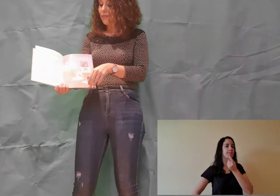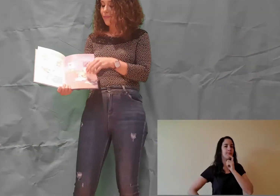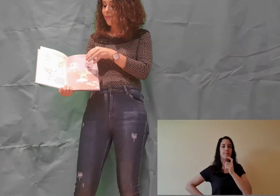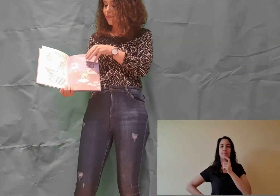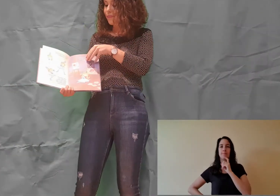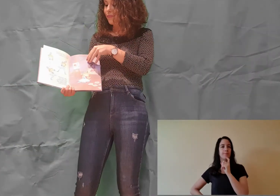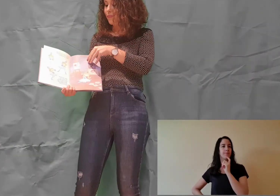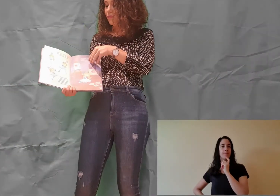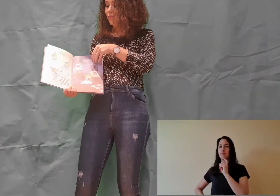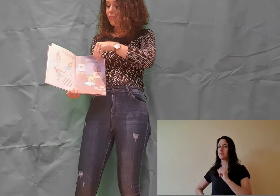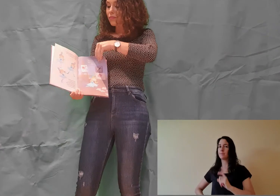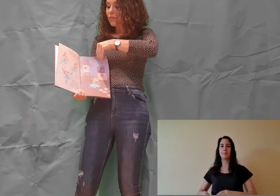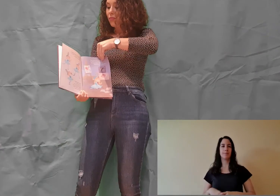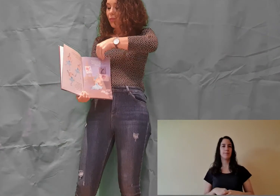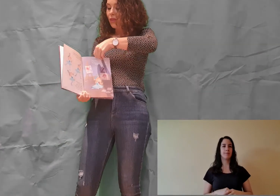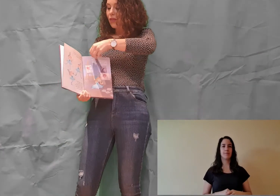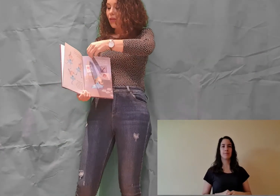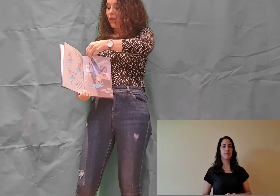alabada.